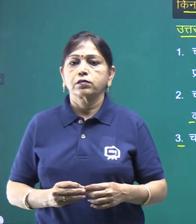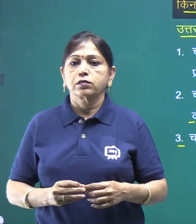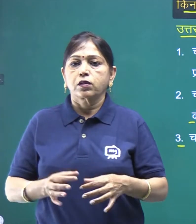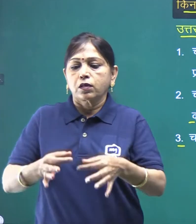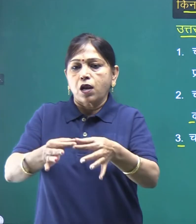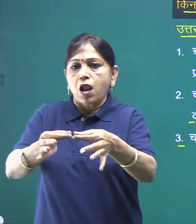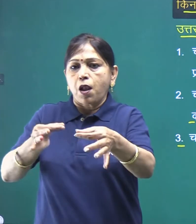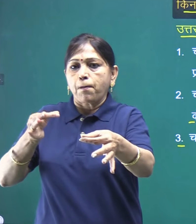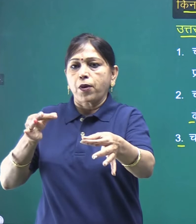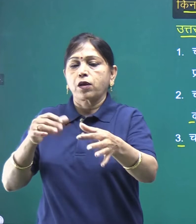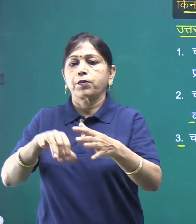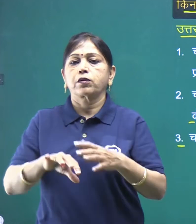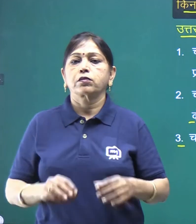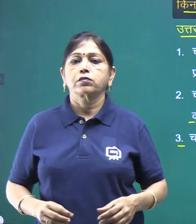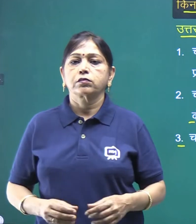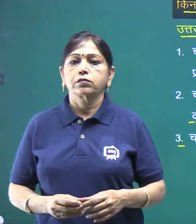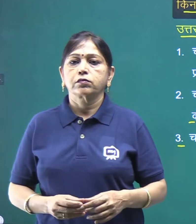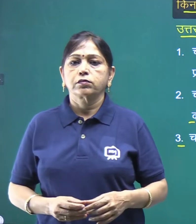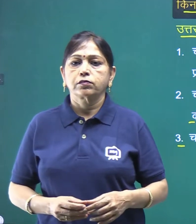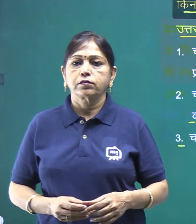लंबाई पर।